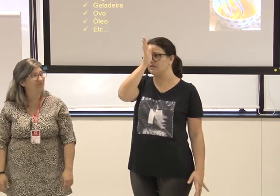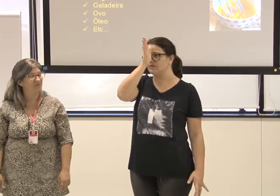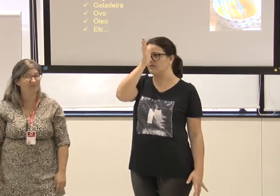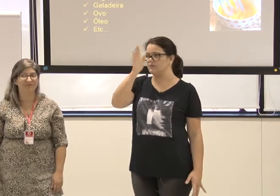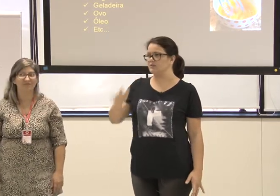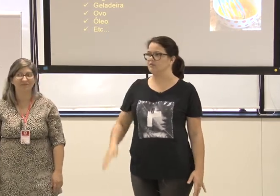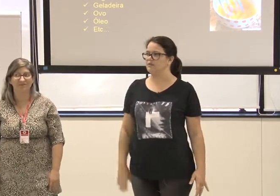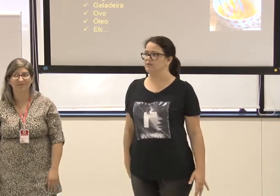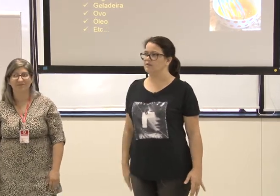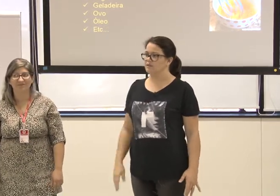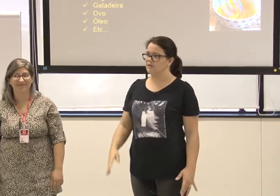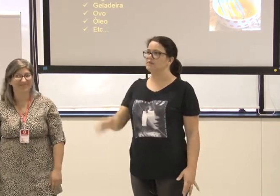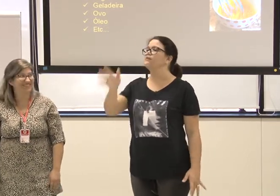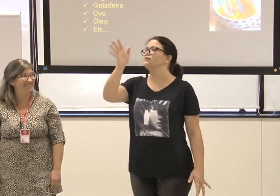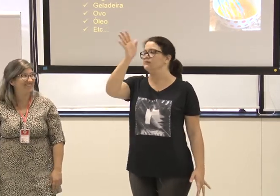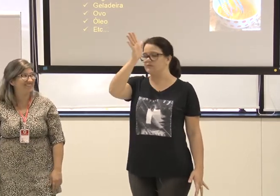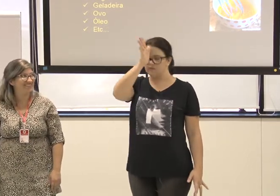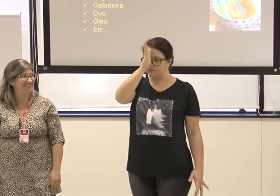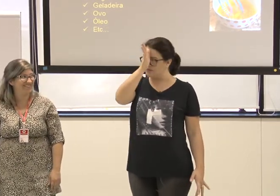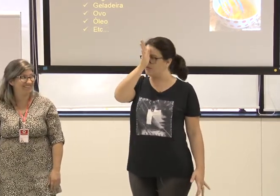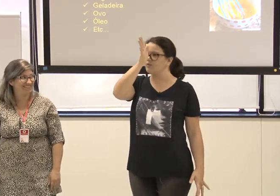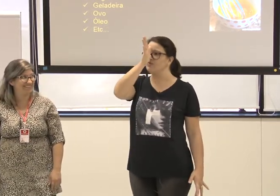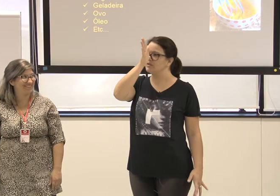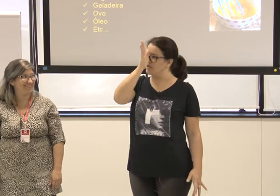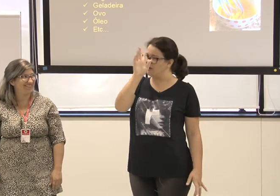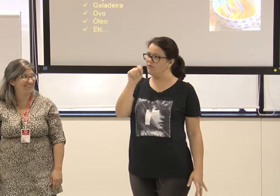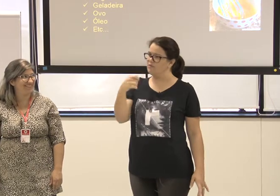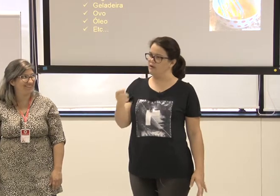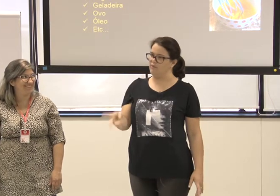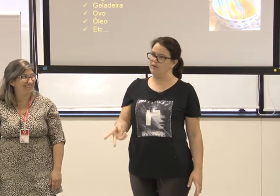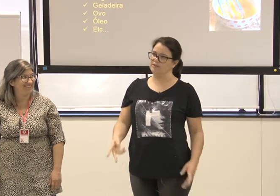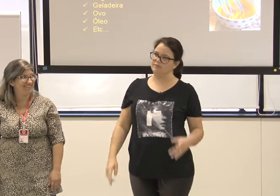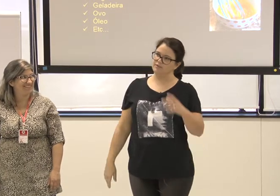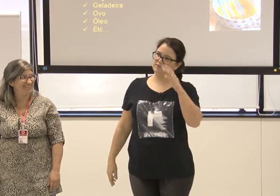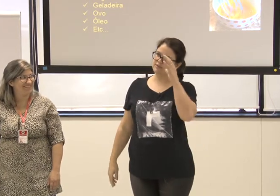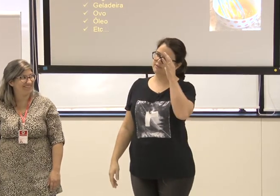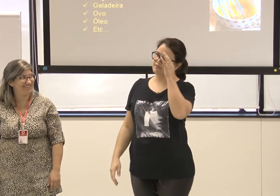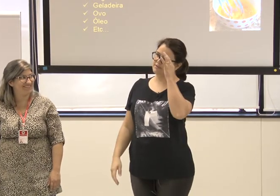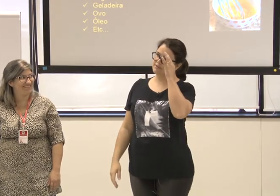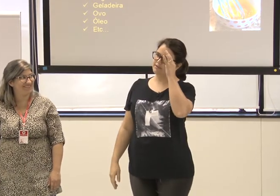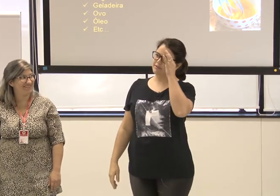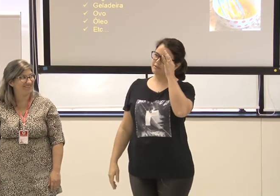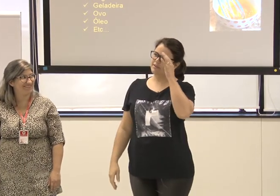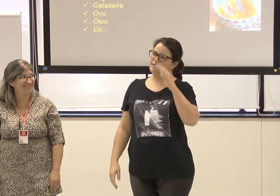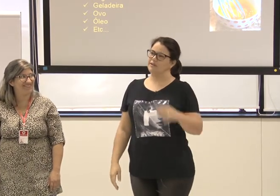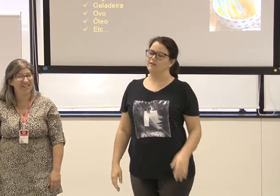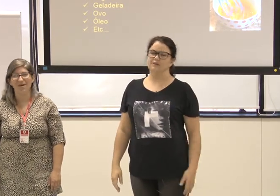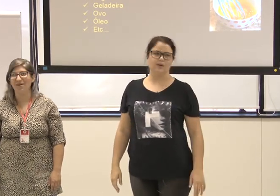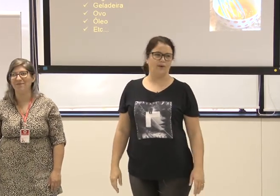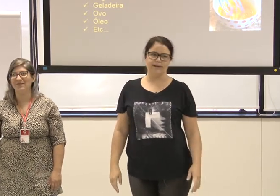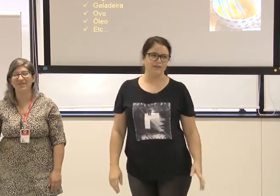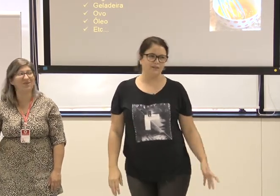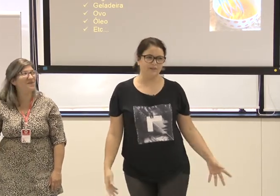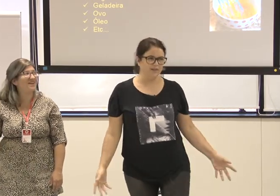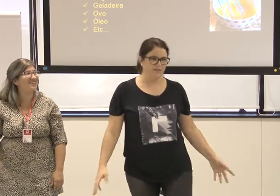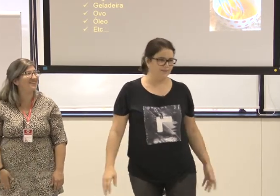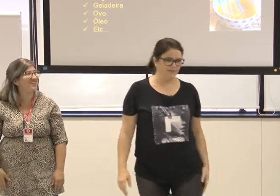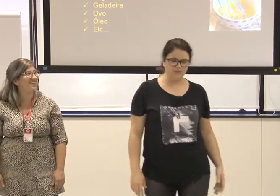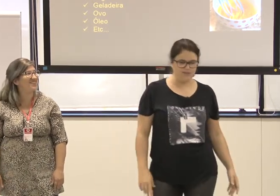Legumbres. O sinal é o mesmo. Alho poró. Não, aí também não sei o